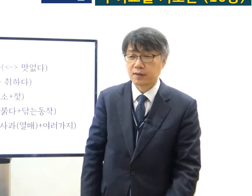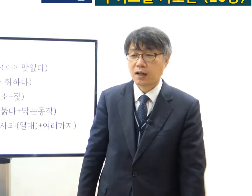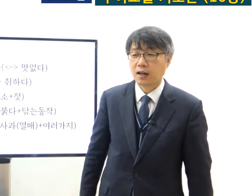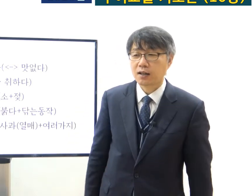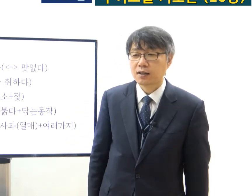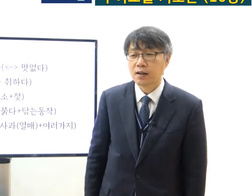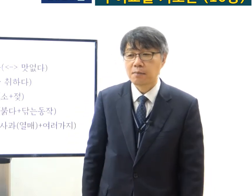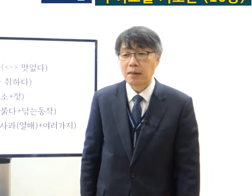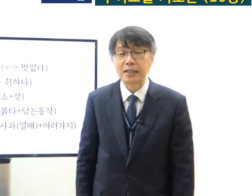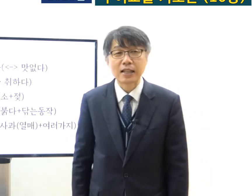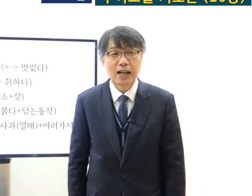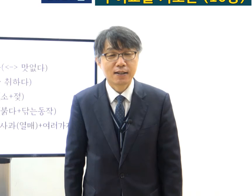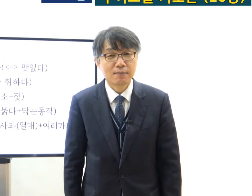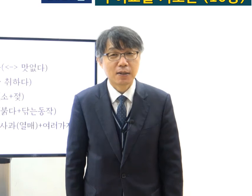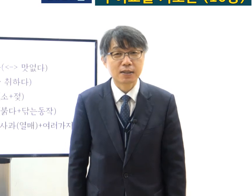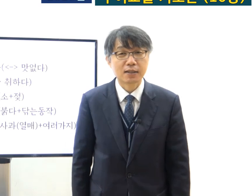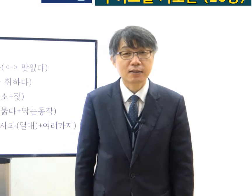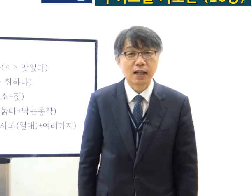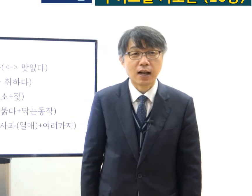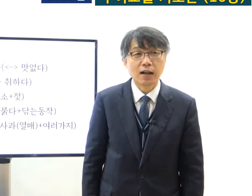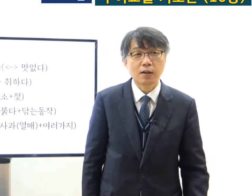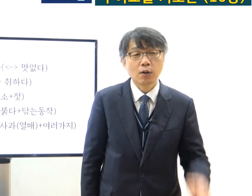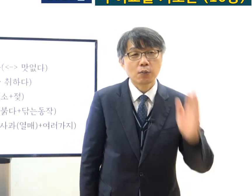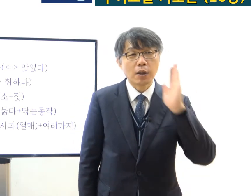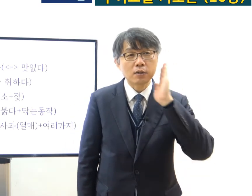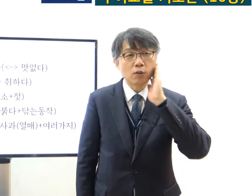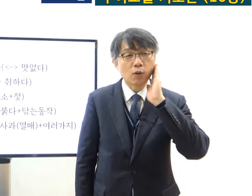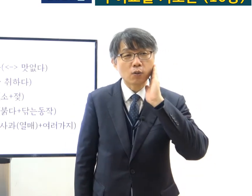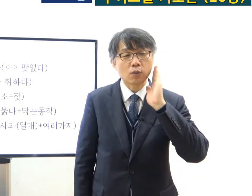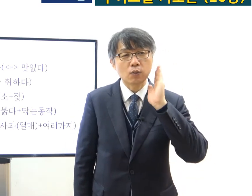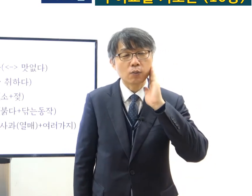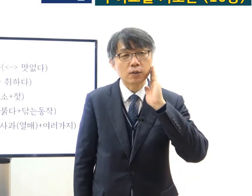자, 맛있다. 맛있다는 자,